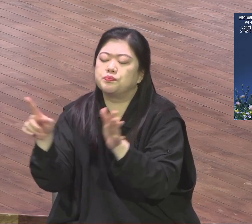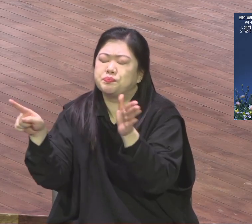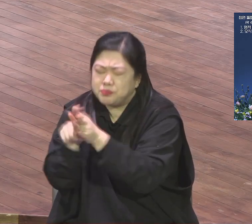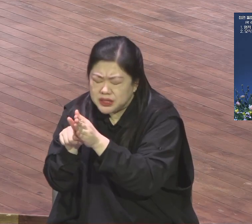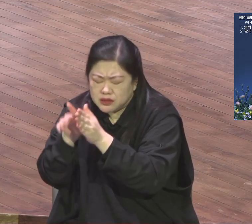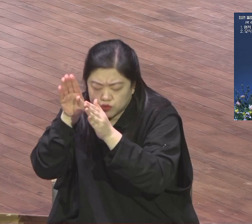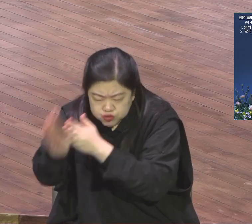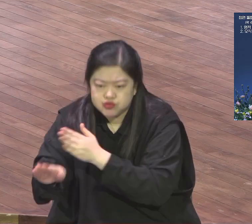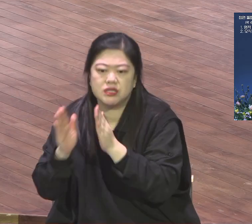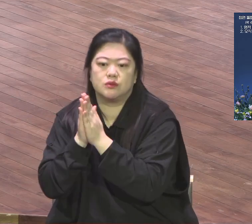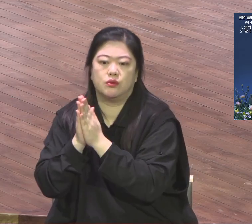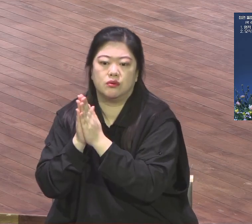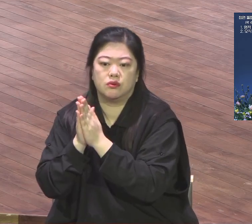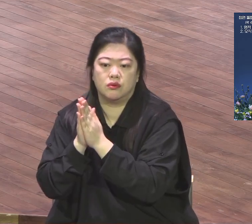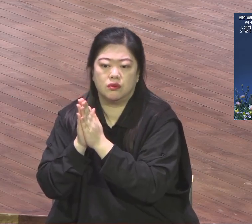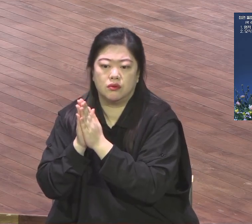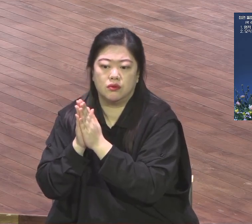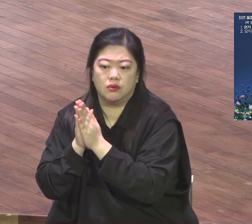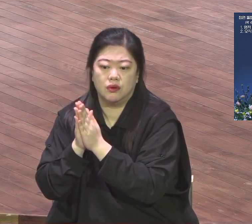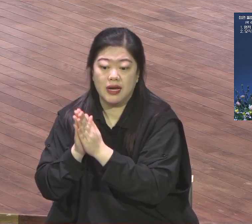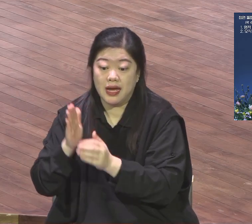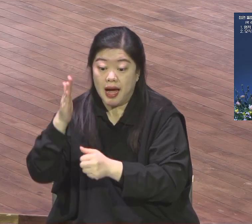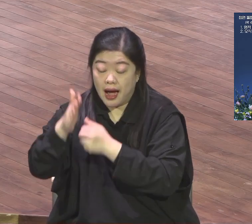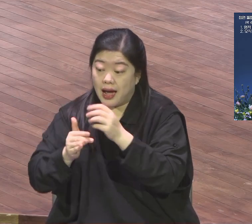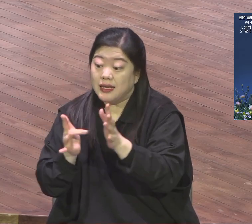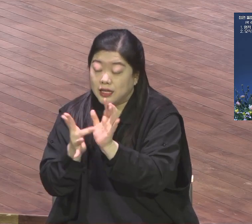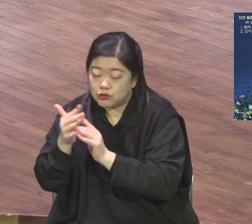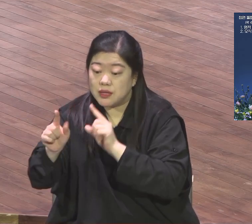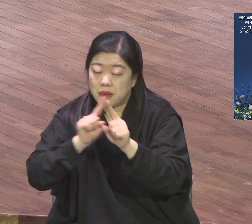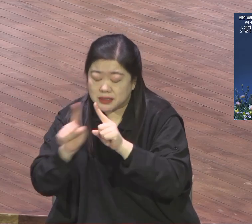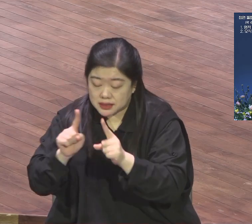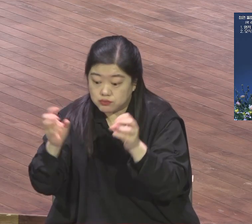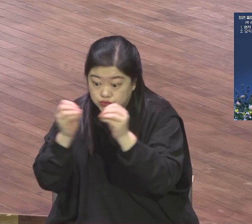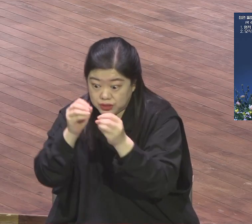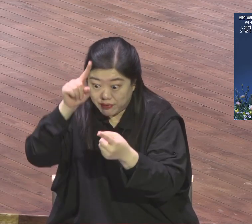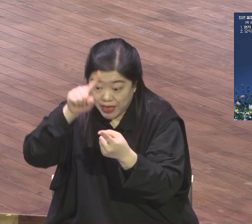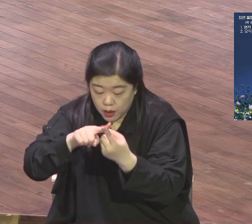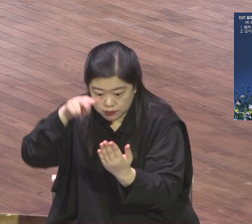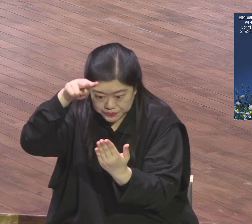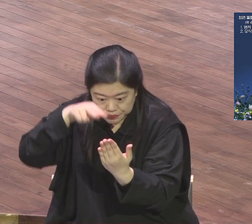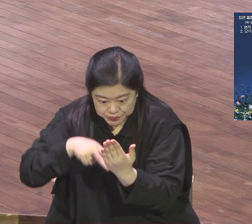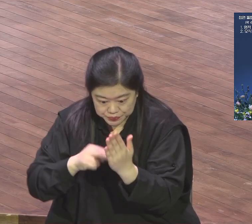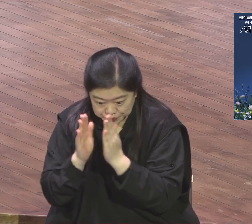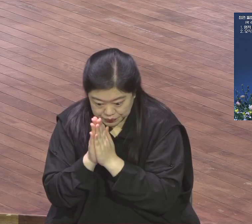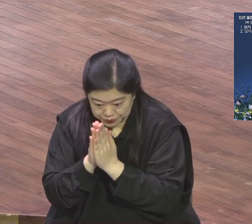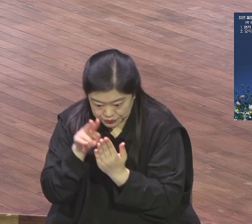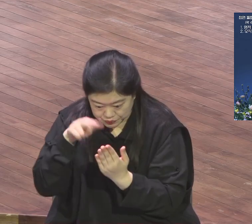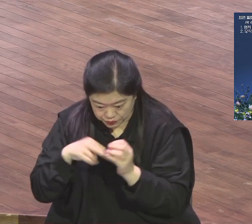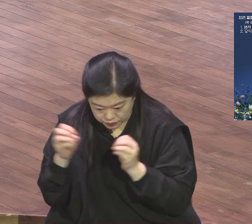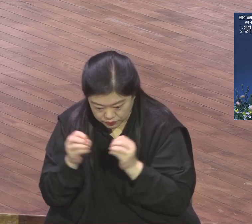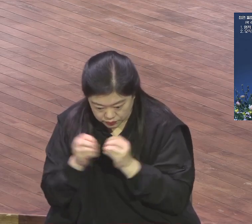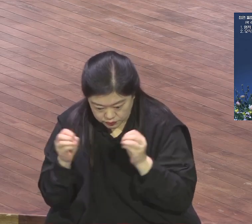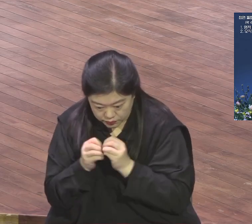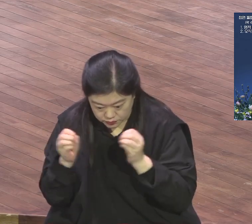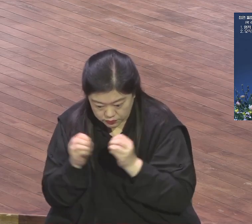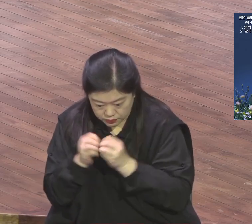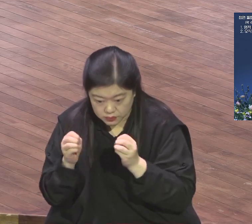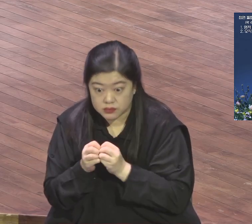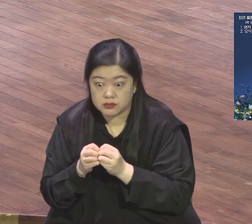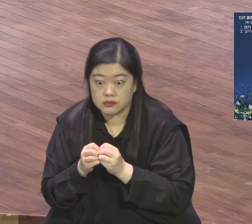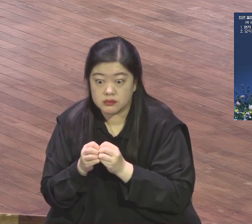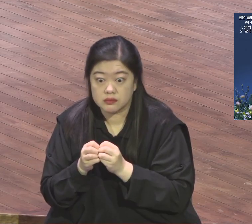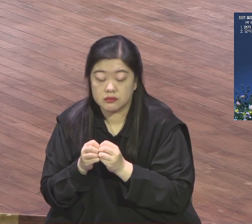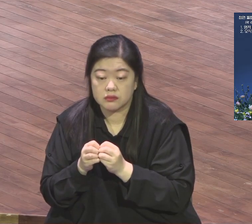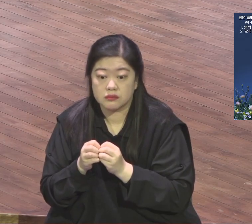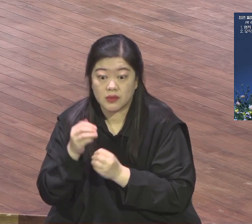예수님이 말씀이 아니고, 말씀도 귀하지만은 그보다 더 중요한 것이 예수님이 나를 구원하셨다. 예수